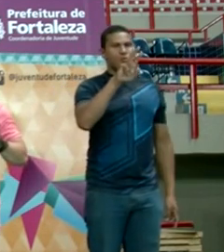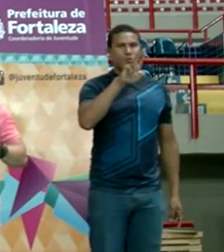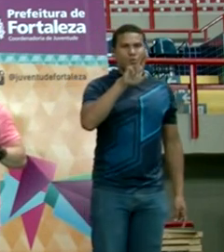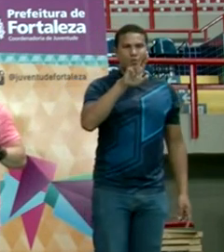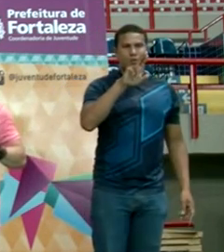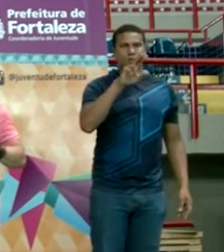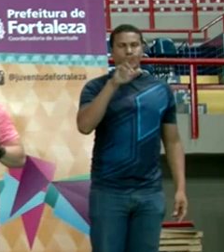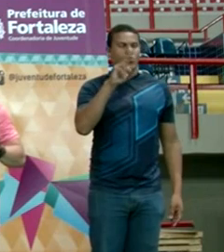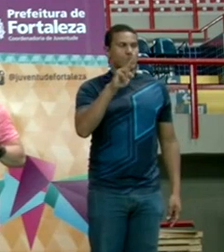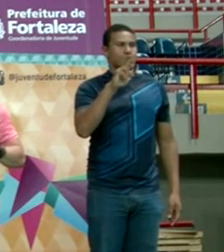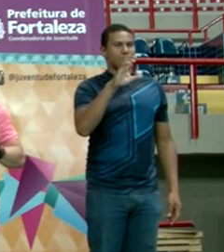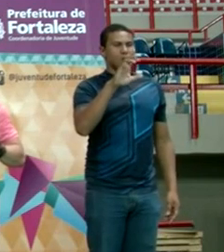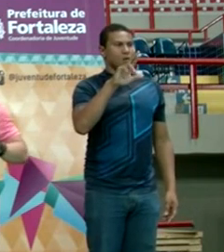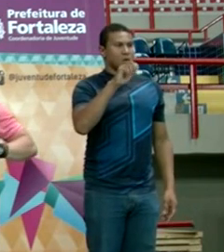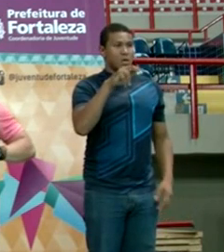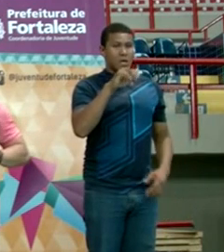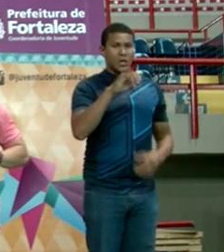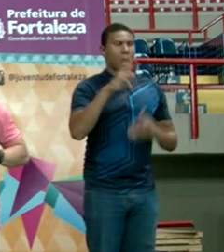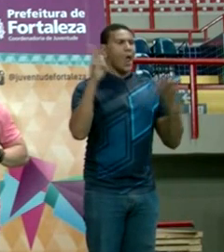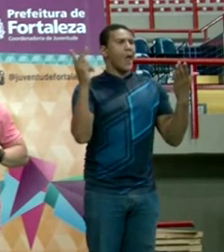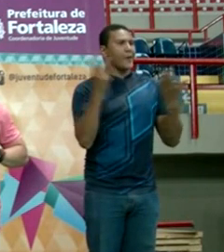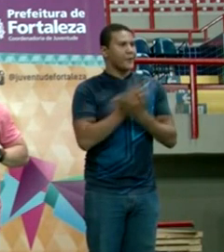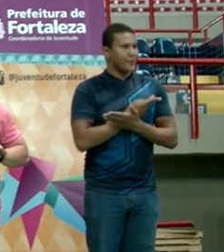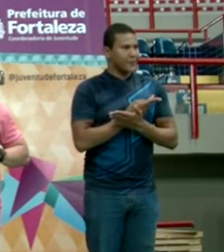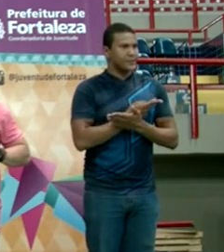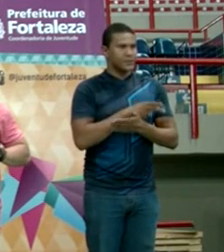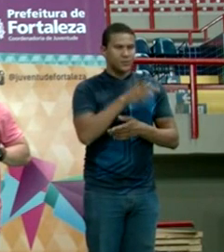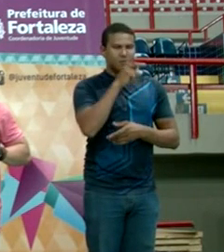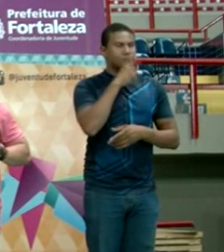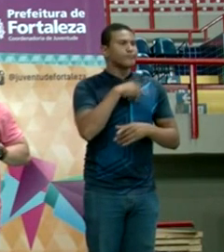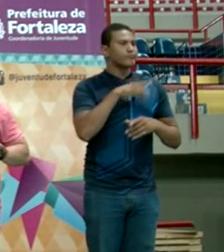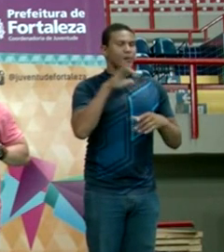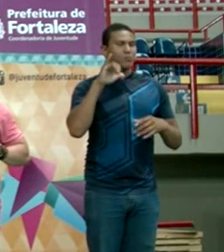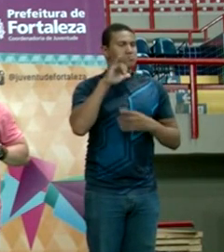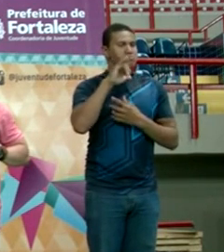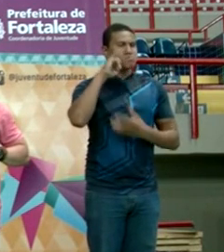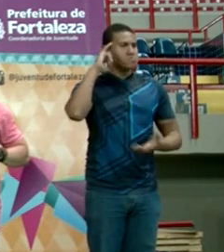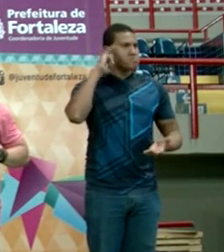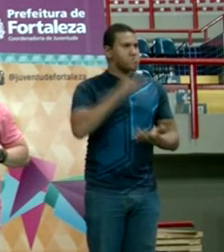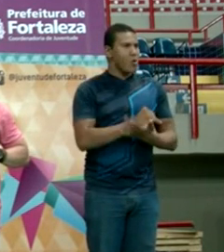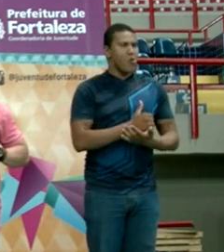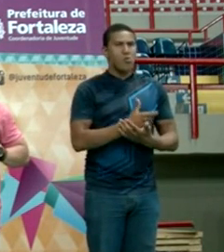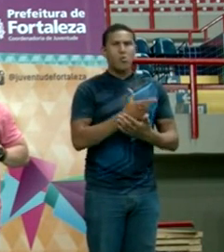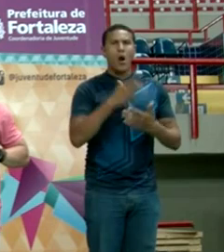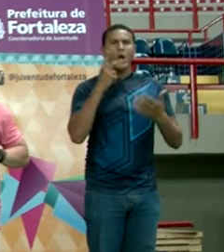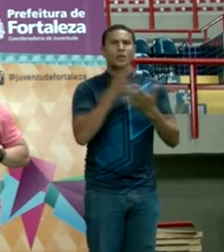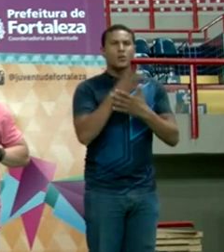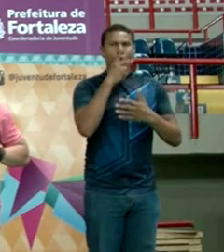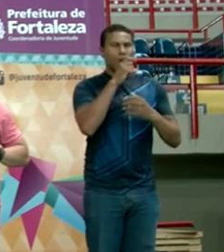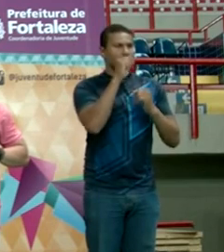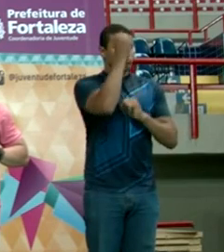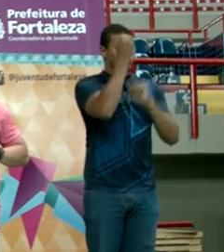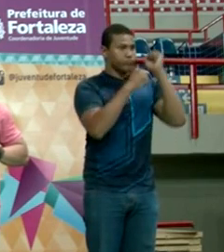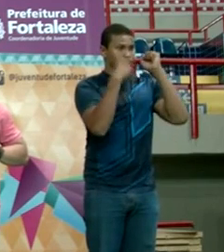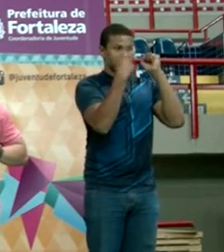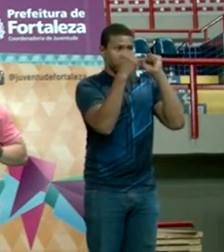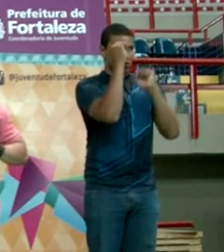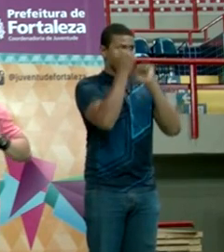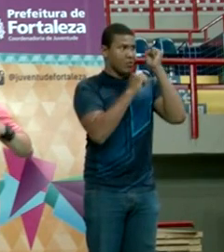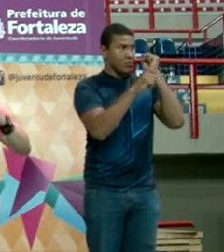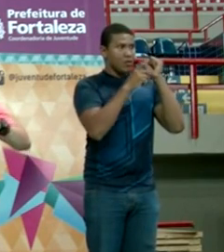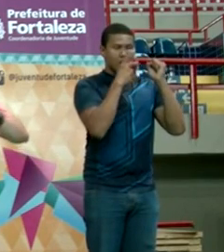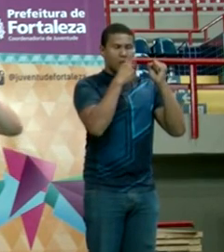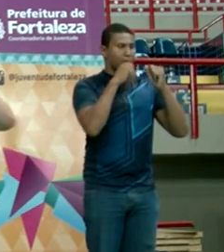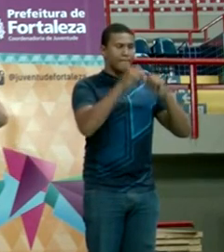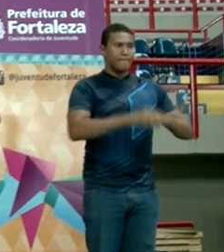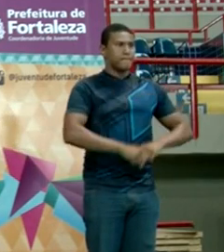cidade de Pripyat, tá? O acidente de Chernobyl, a usina nuclear explodiu, tá?